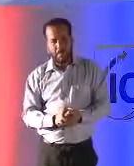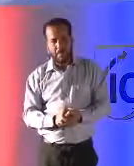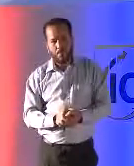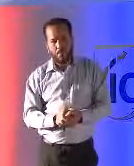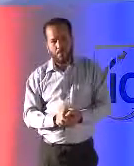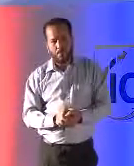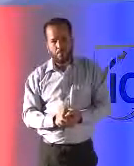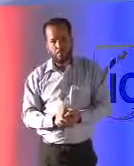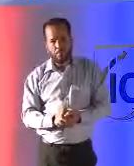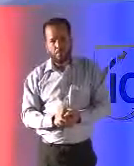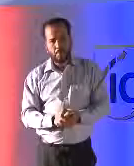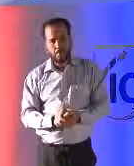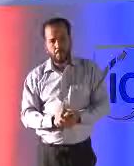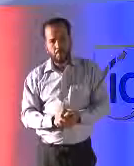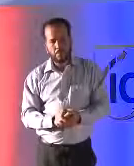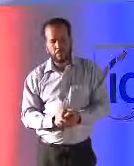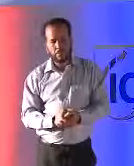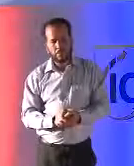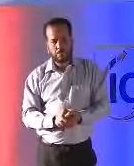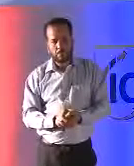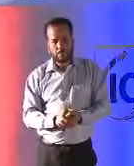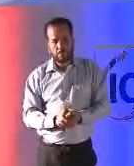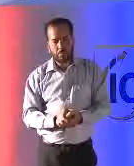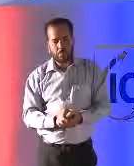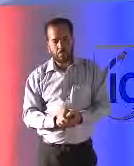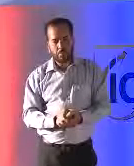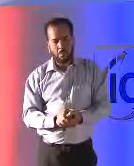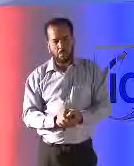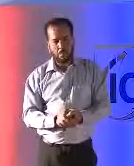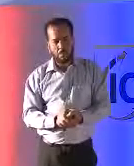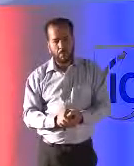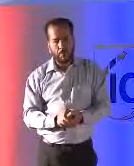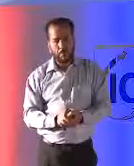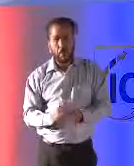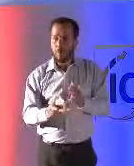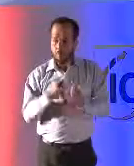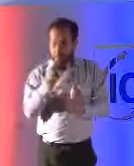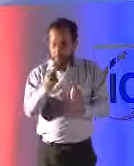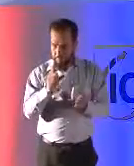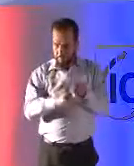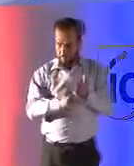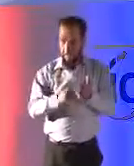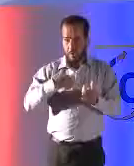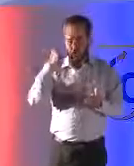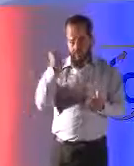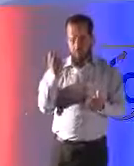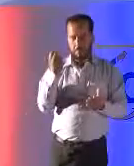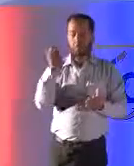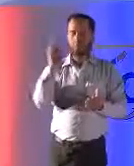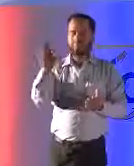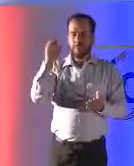have to do yet and why the divide still exists. وهذا يعني يعطينا فكرة